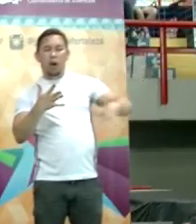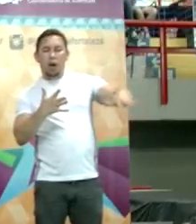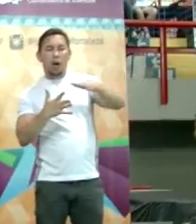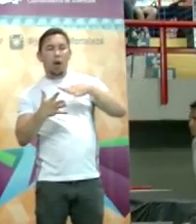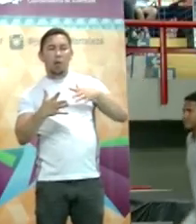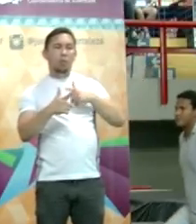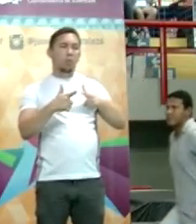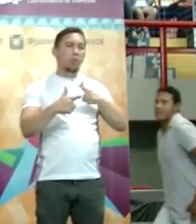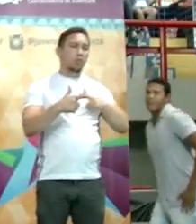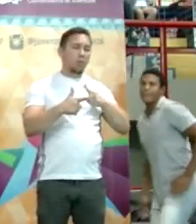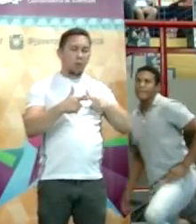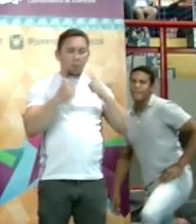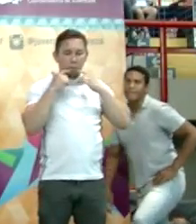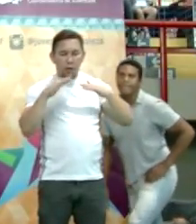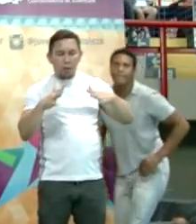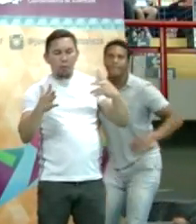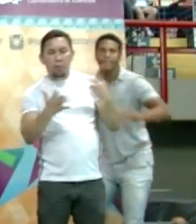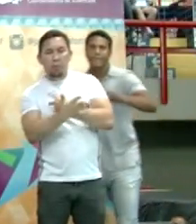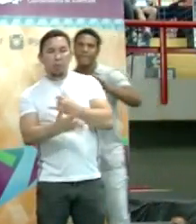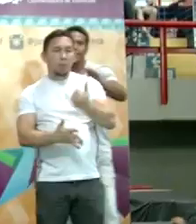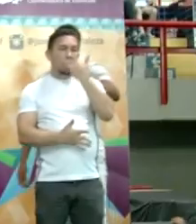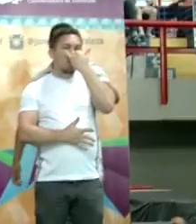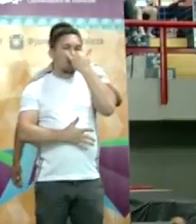ambiental que o CO2 pode causar?